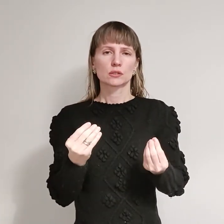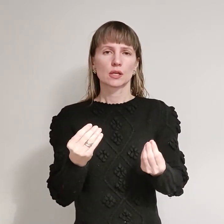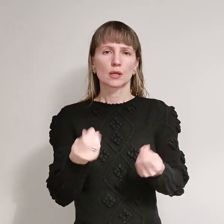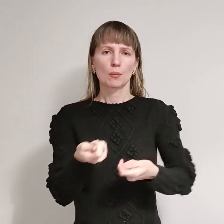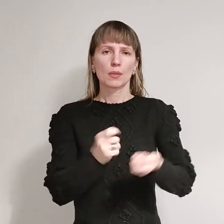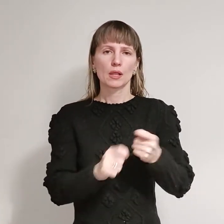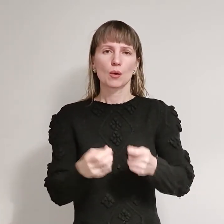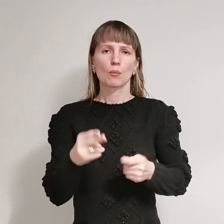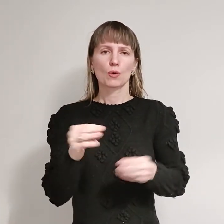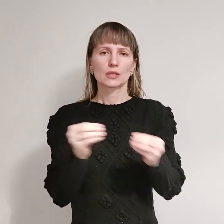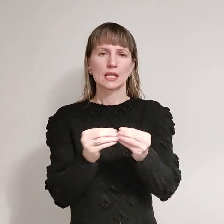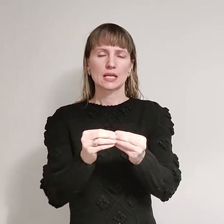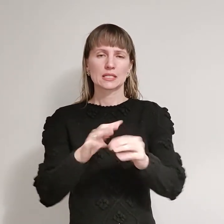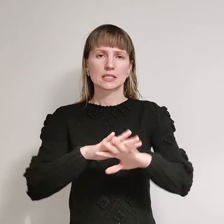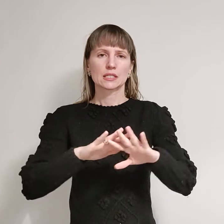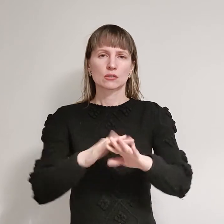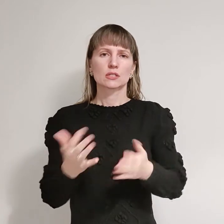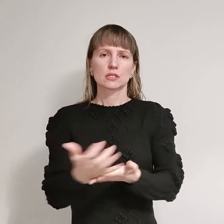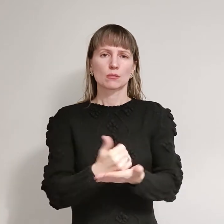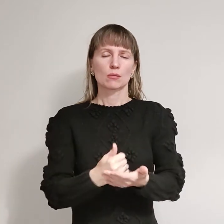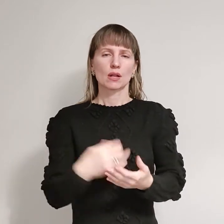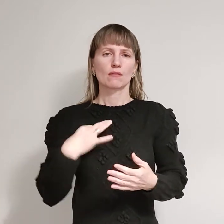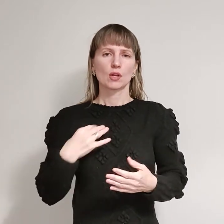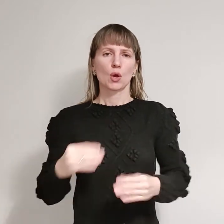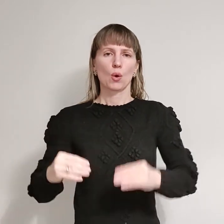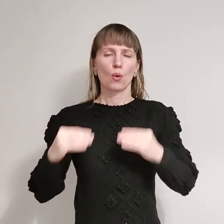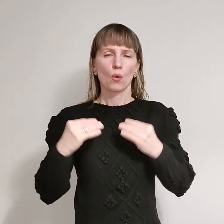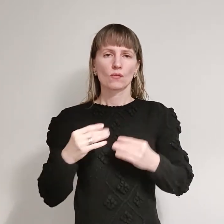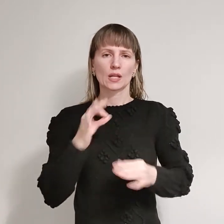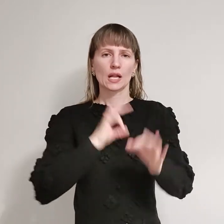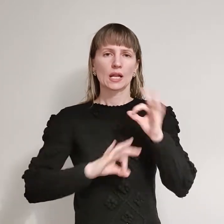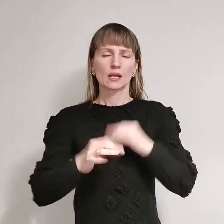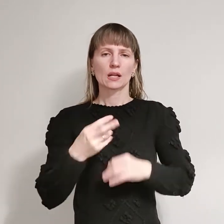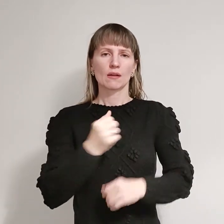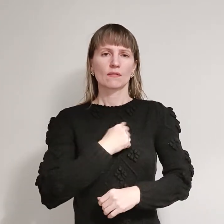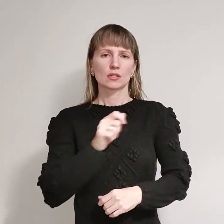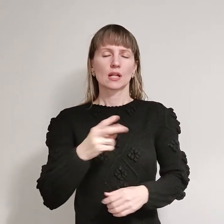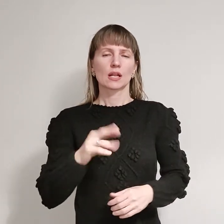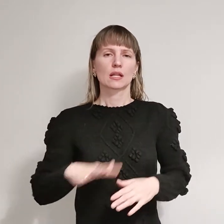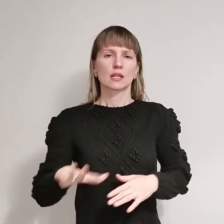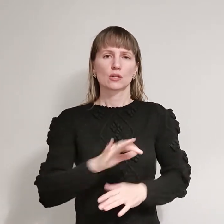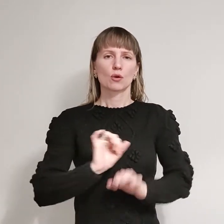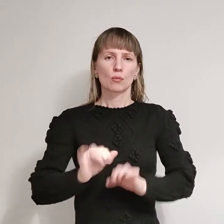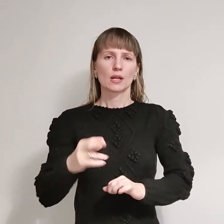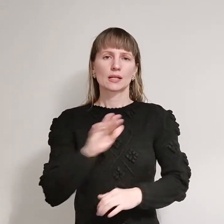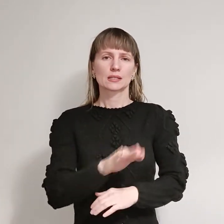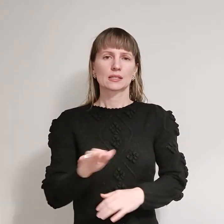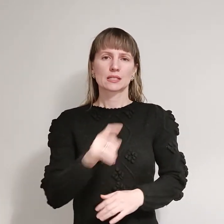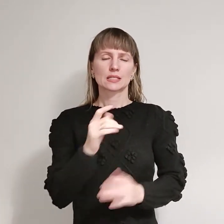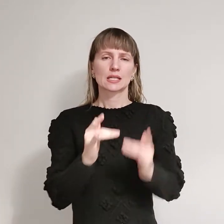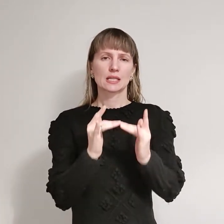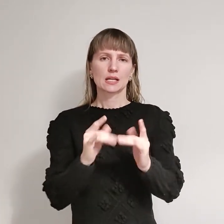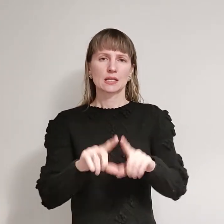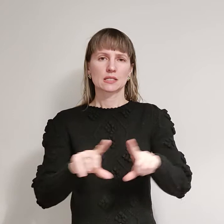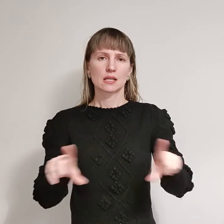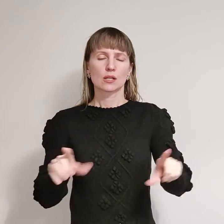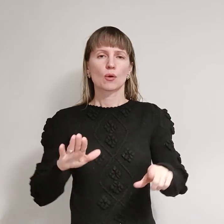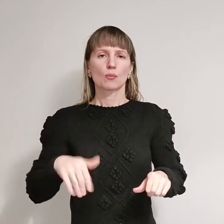а також збирають речі, ковдри, ліки для військовослужбовців, для територіальної оборони, для дітей з інтернатних закладів. Потім це все